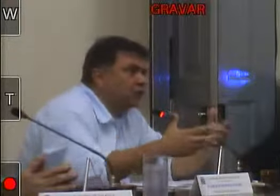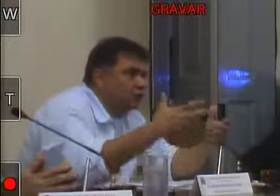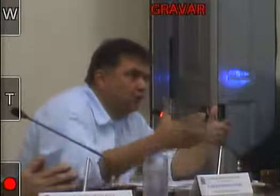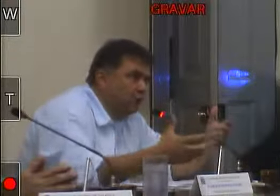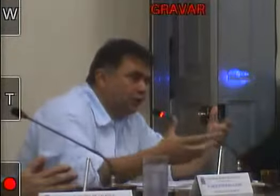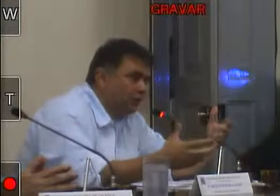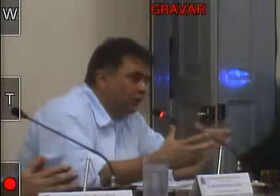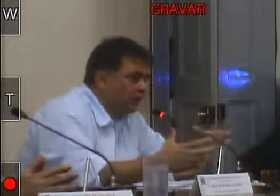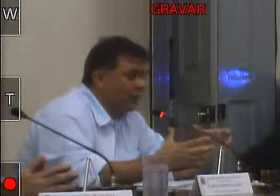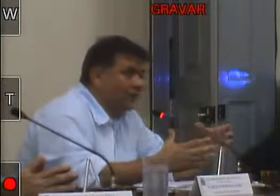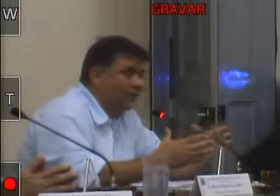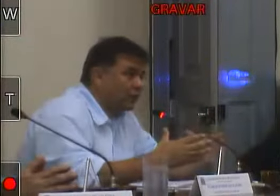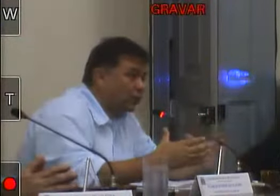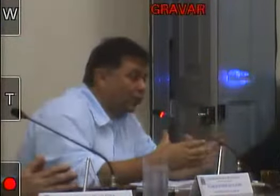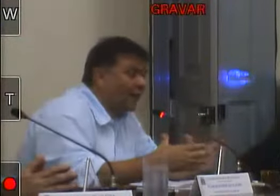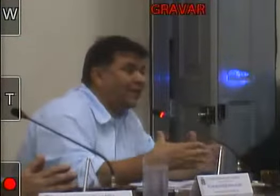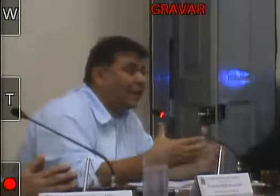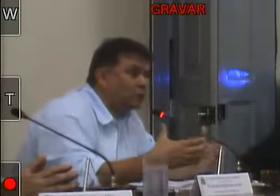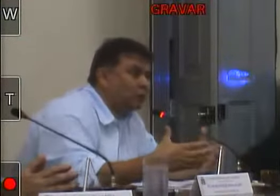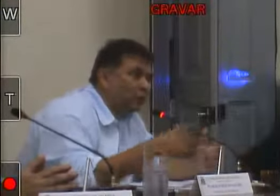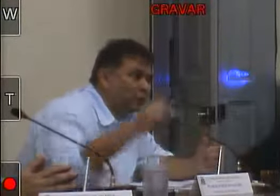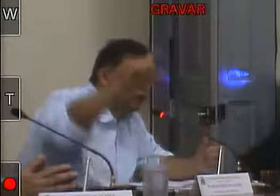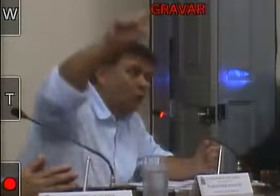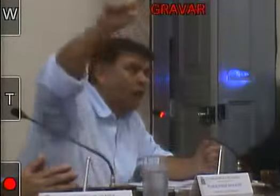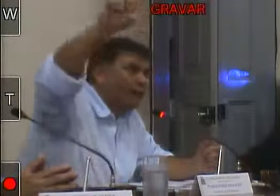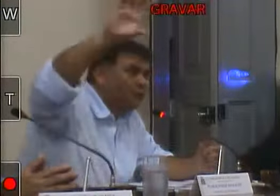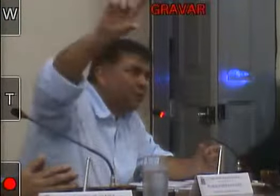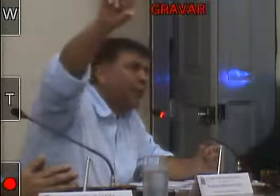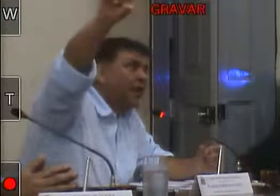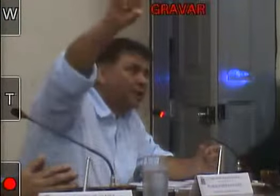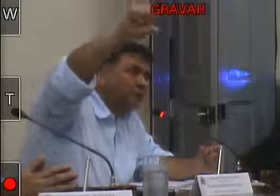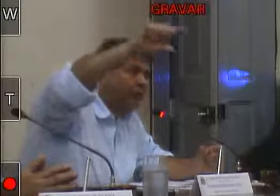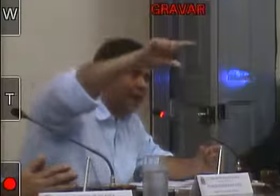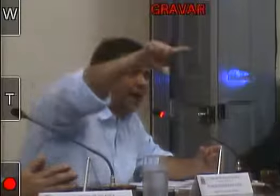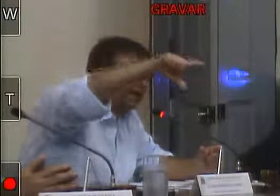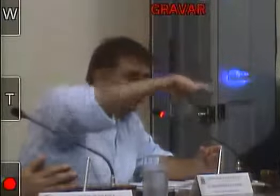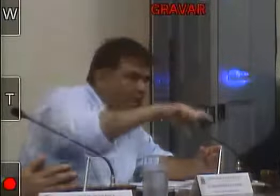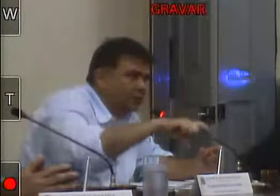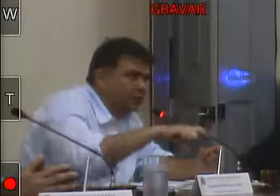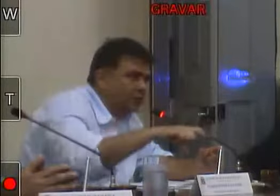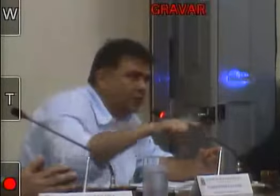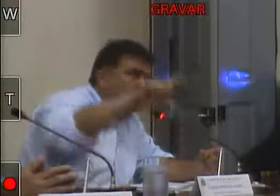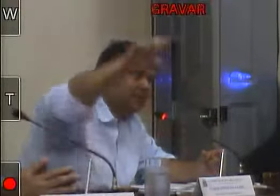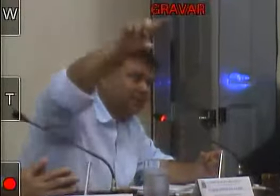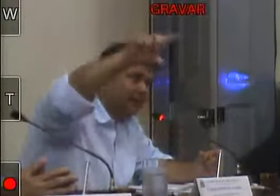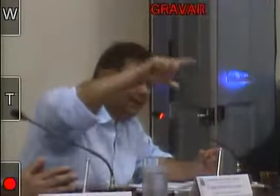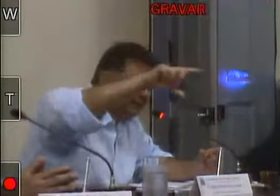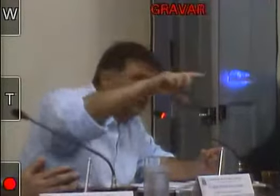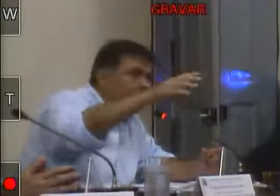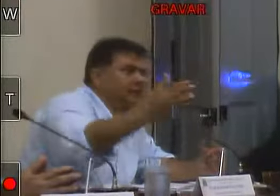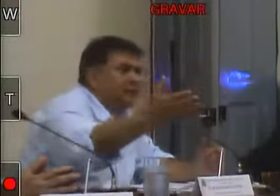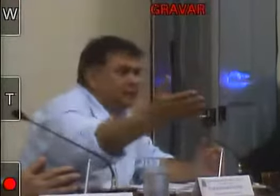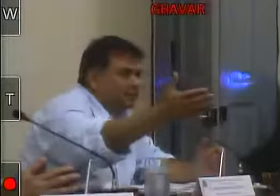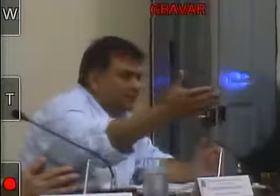de distribuição. O que que acontece? Vai se colocar 500 milímetros, uma rede paralela de 400 milímetros, descendo da